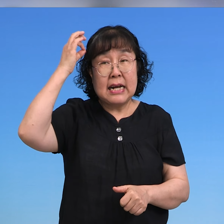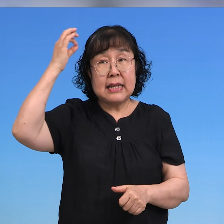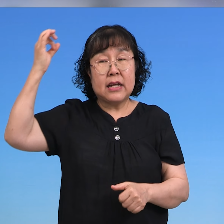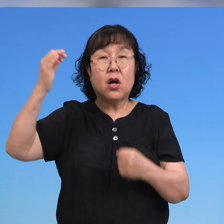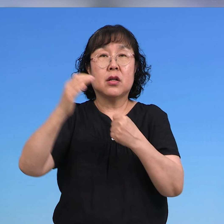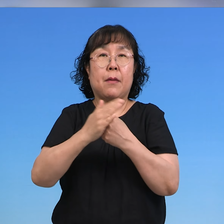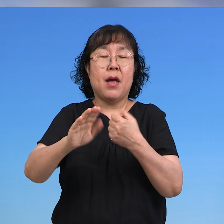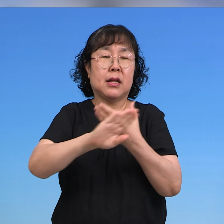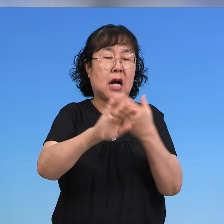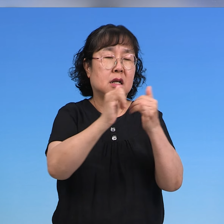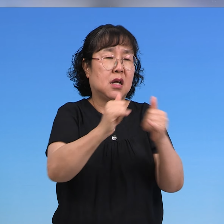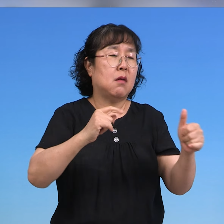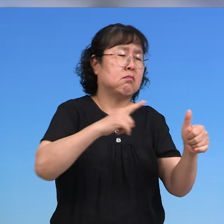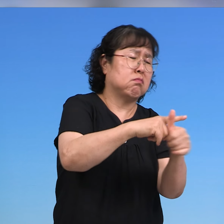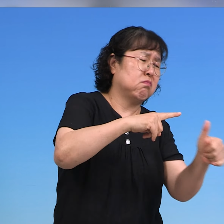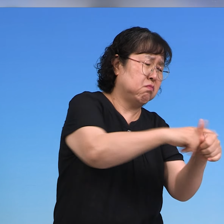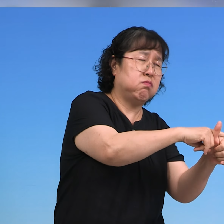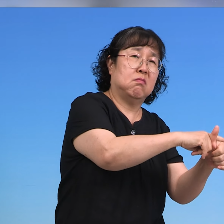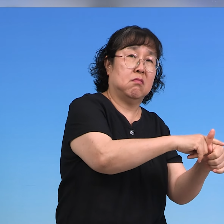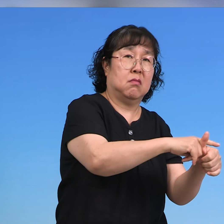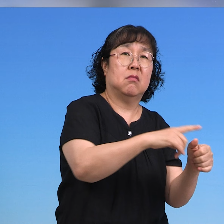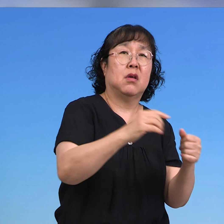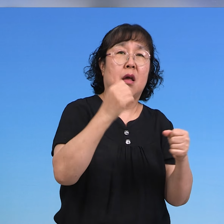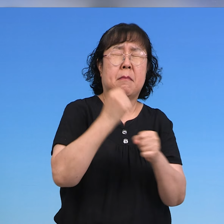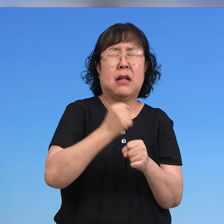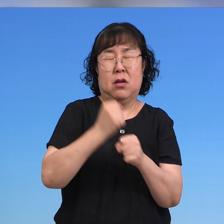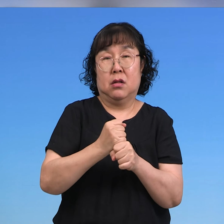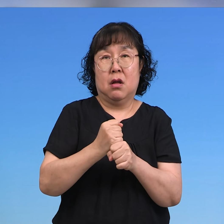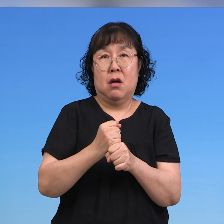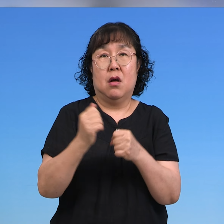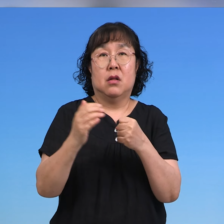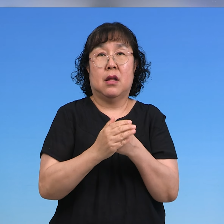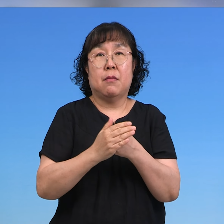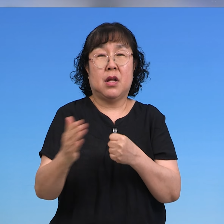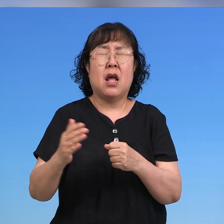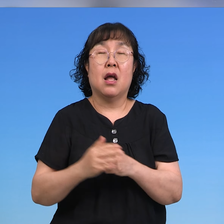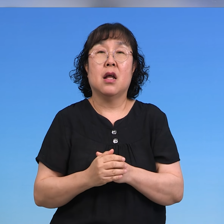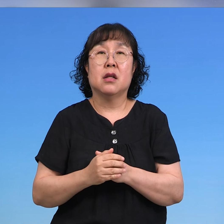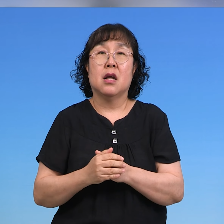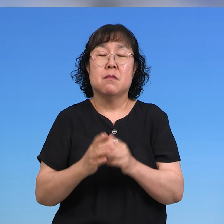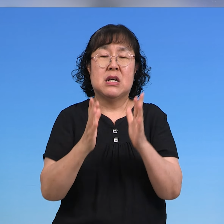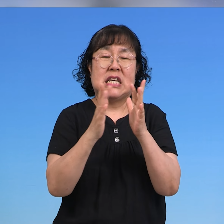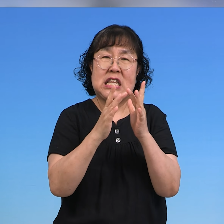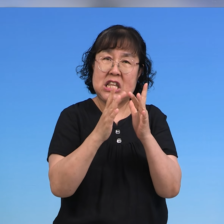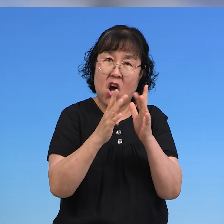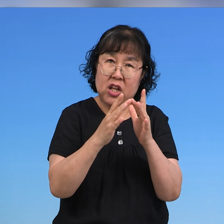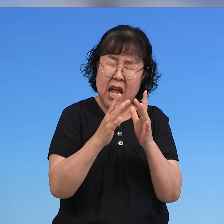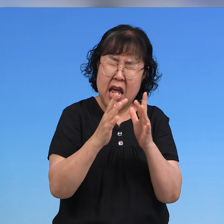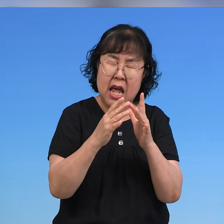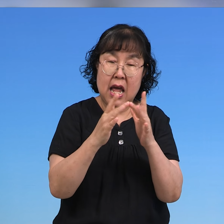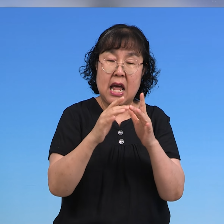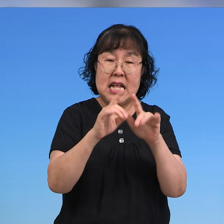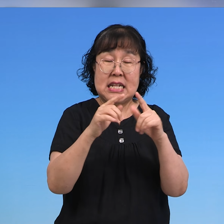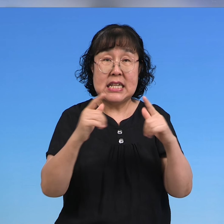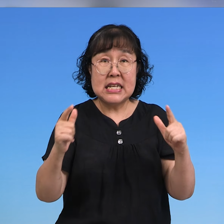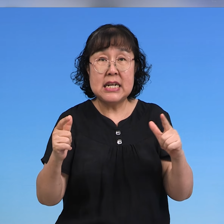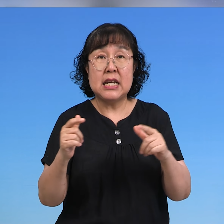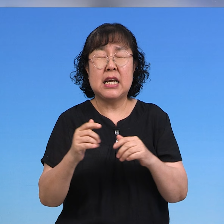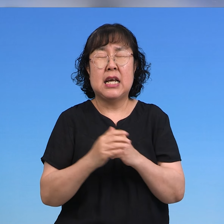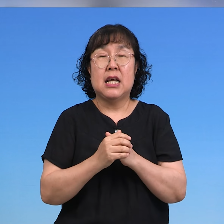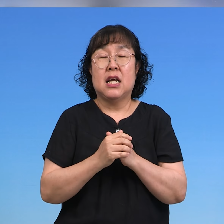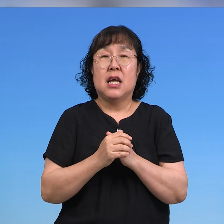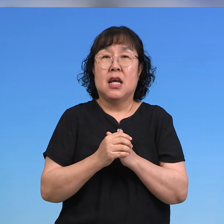인터넷 말로 다할 수 없는 악한 상상력을 우리 젊은이들에게 유발시키는 이런 것들이 이게 보통